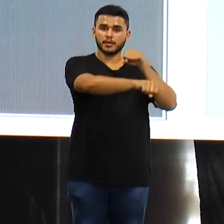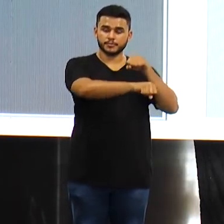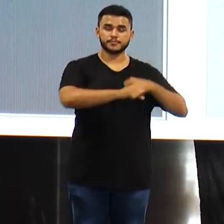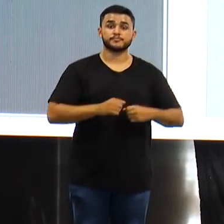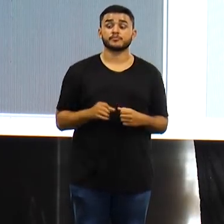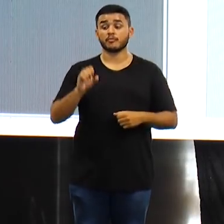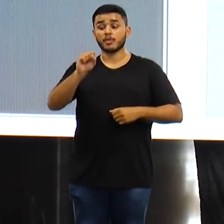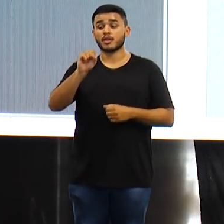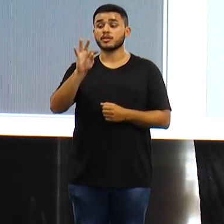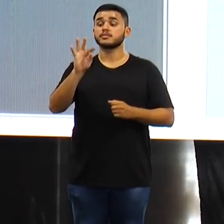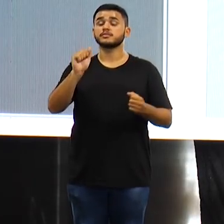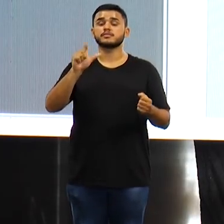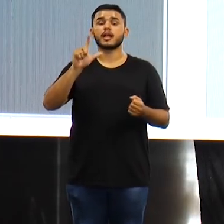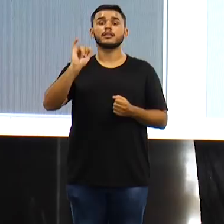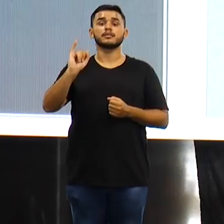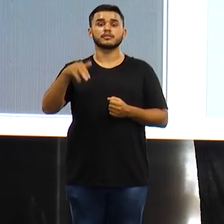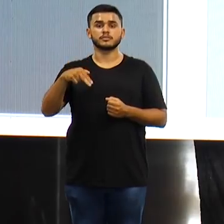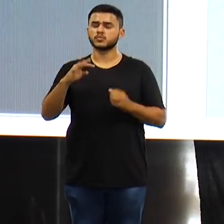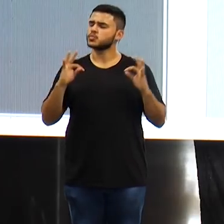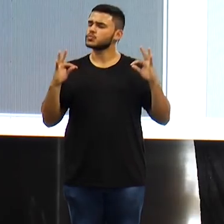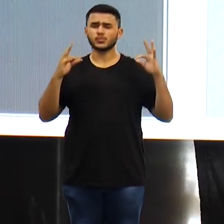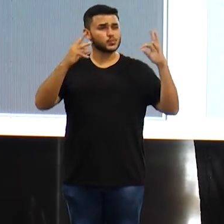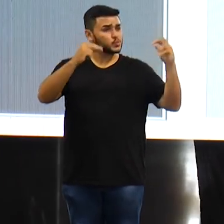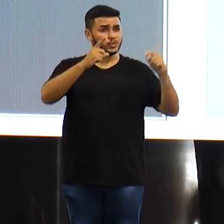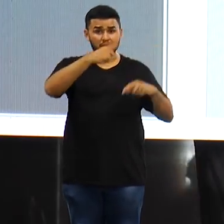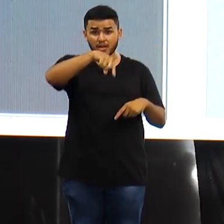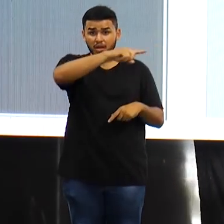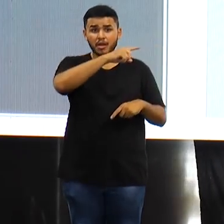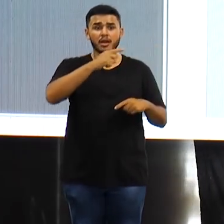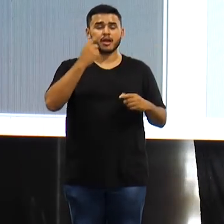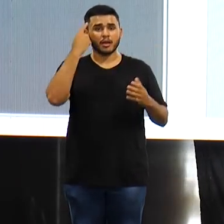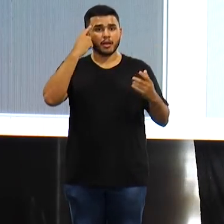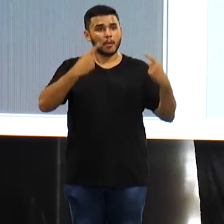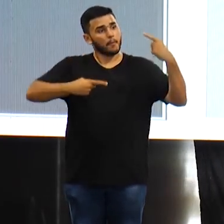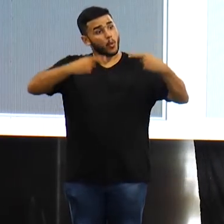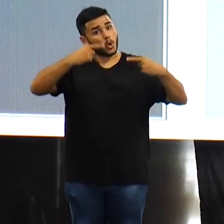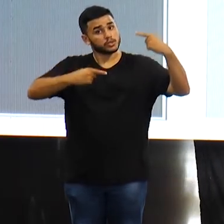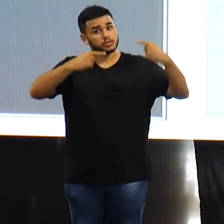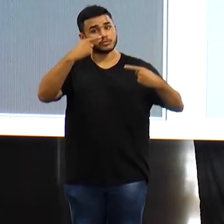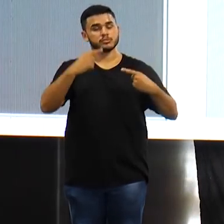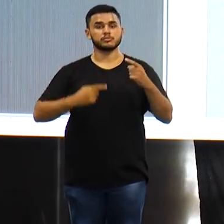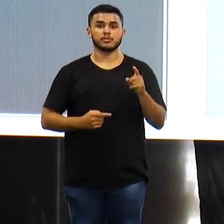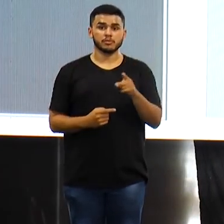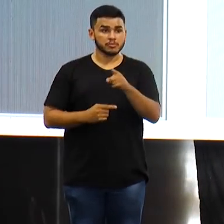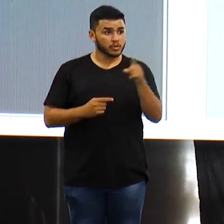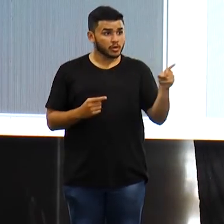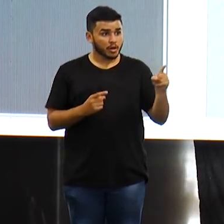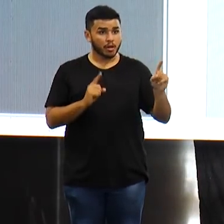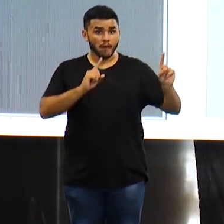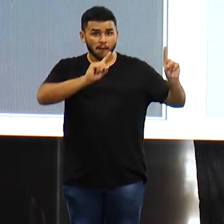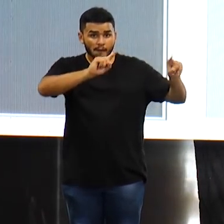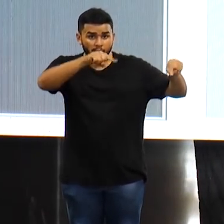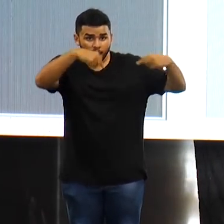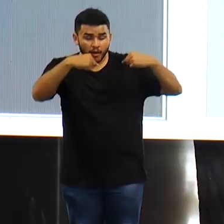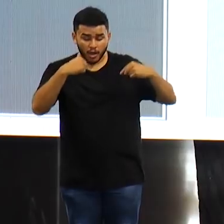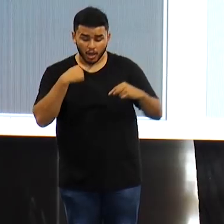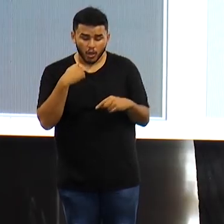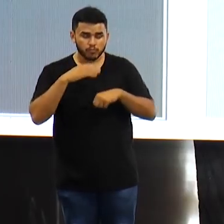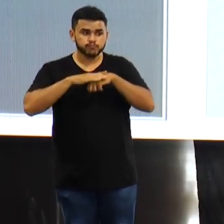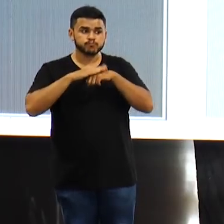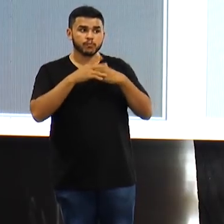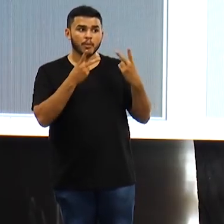ele vai perseguir todos aqueles que politicamente fossem considerados por